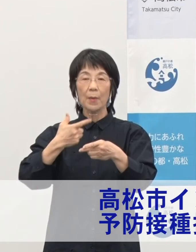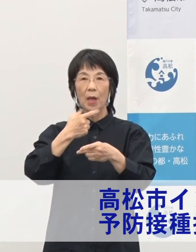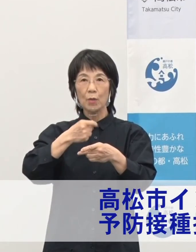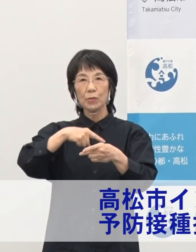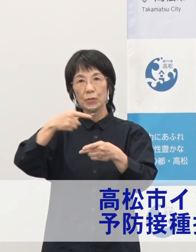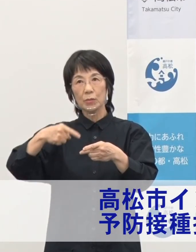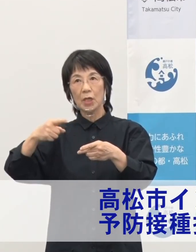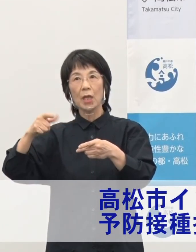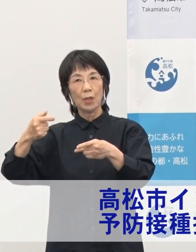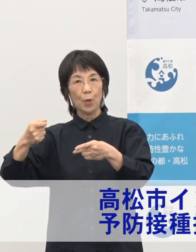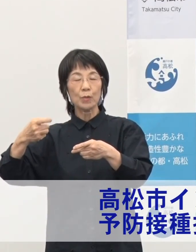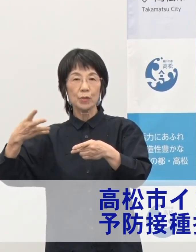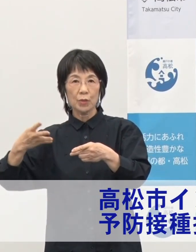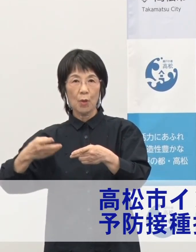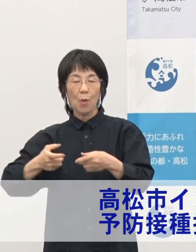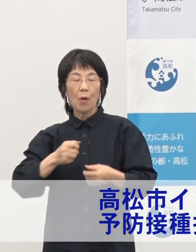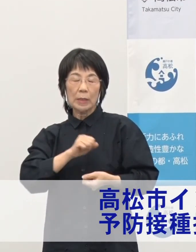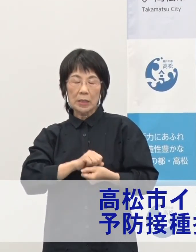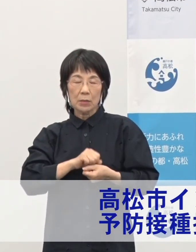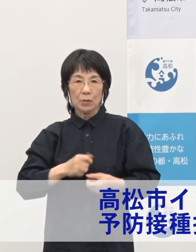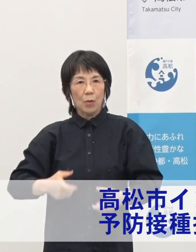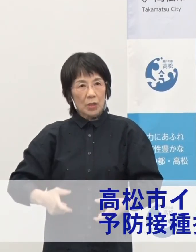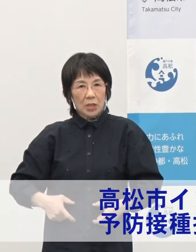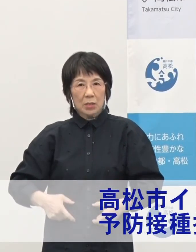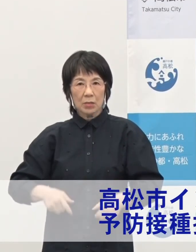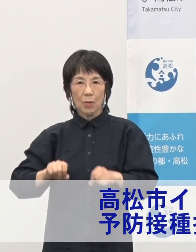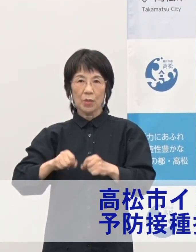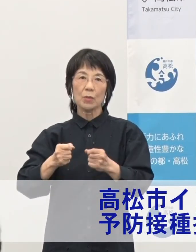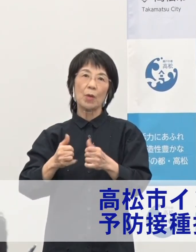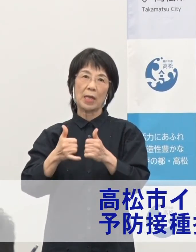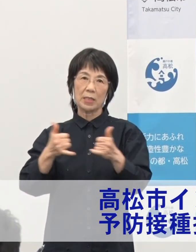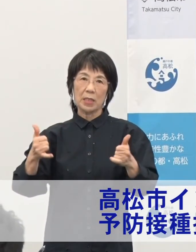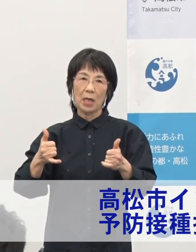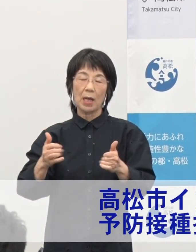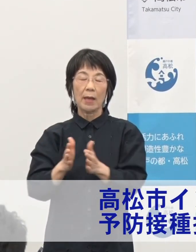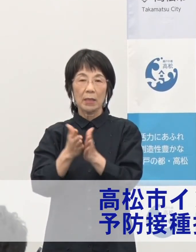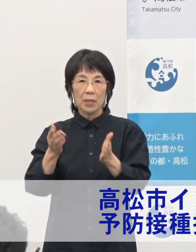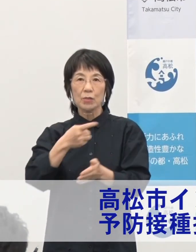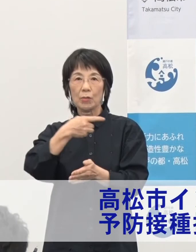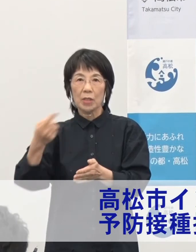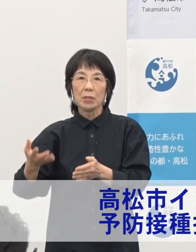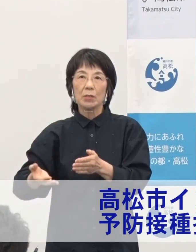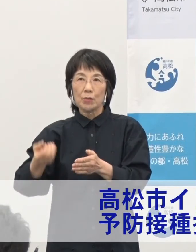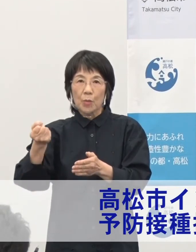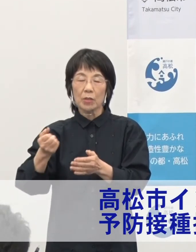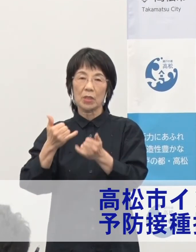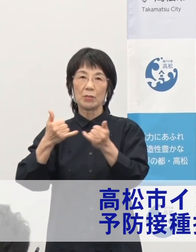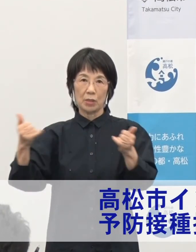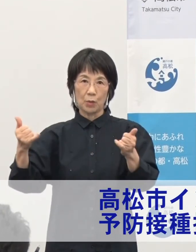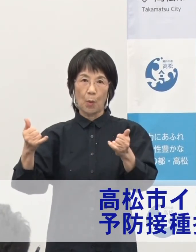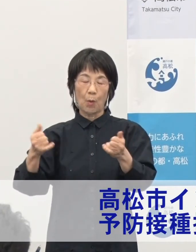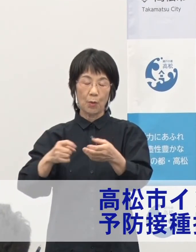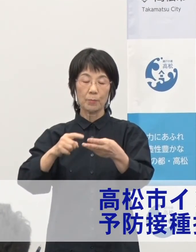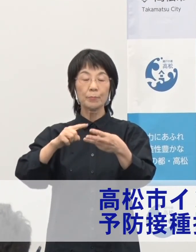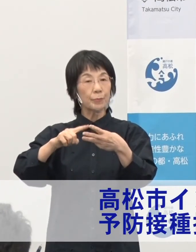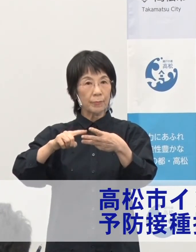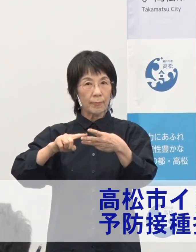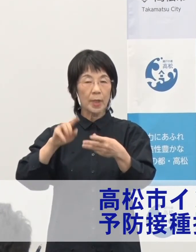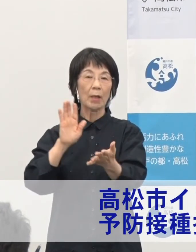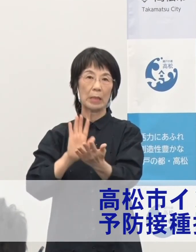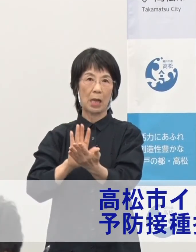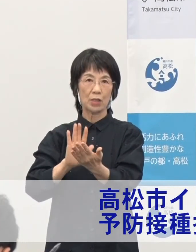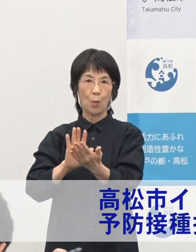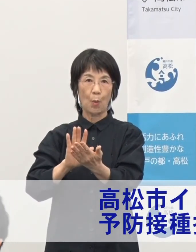歳で心臓や腎臓などの御神体障害者手帳1級の候補を受けている方が対象となり